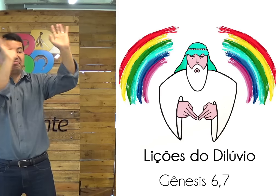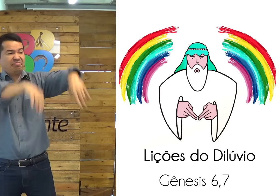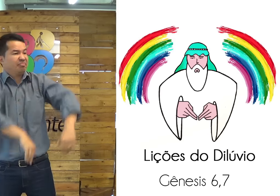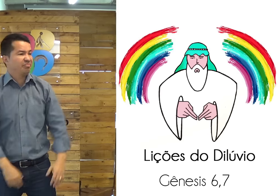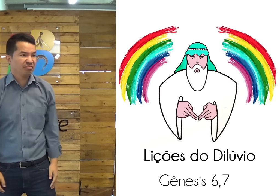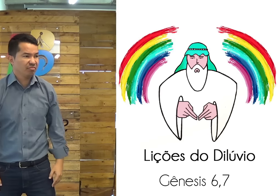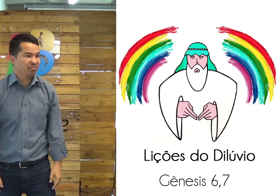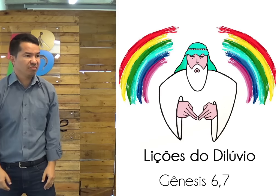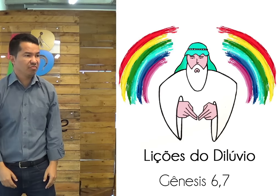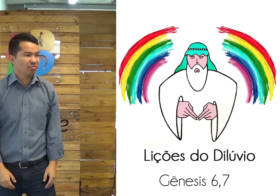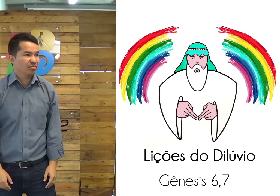para lá